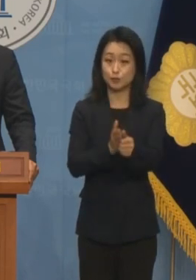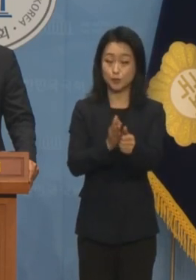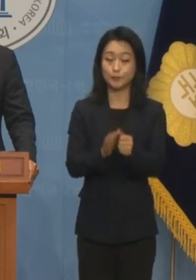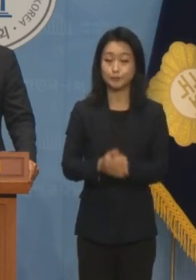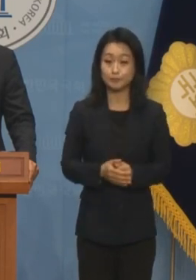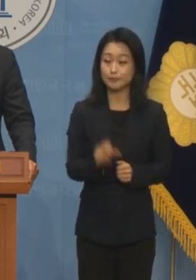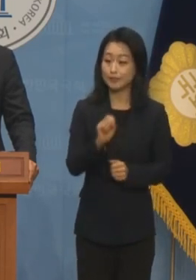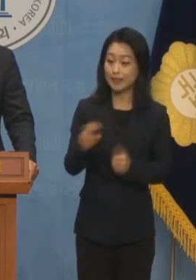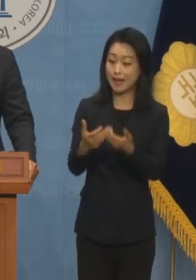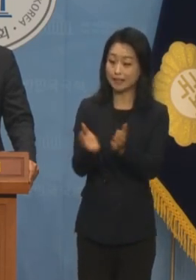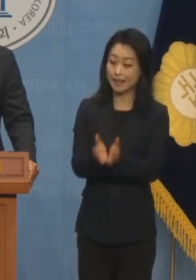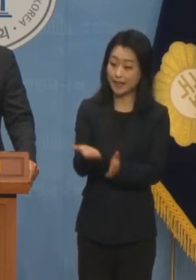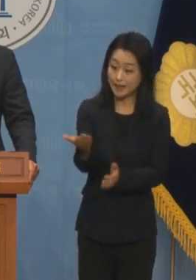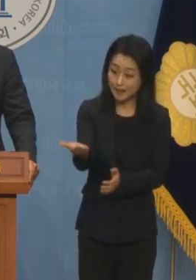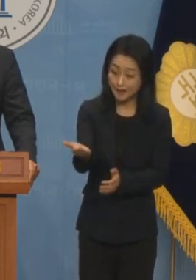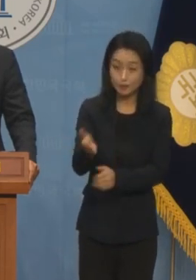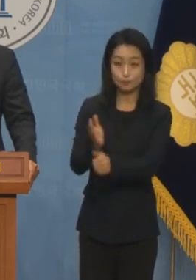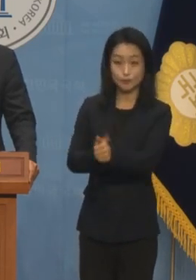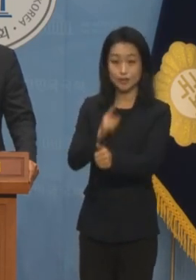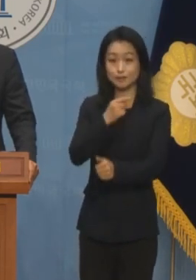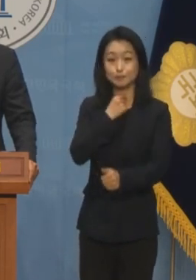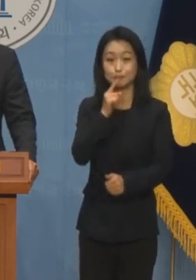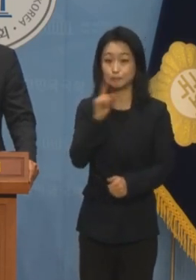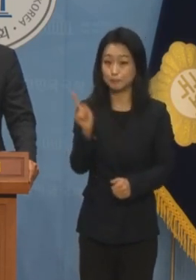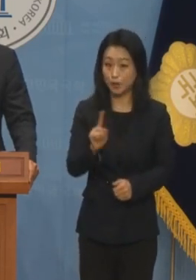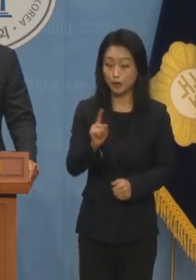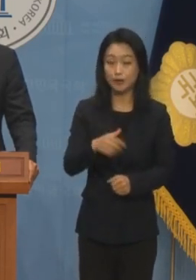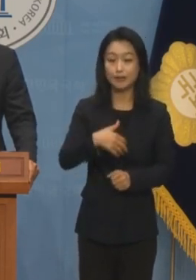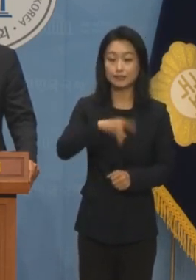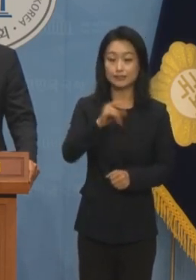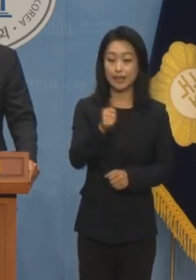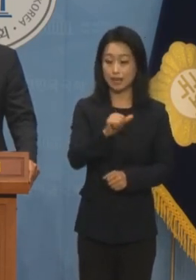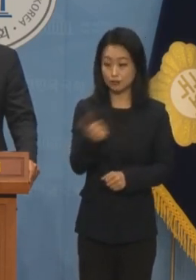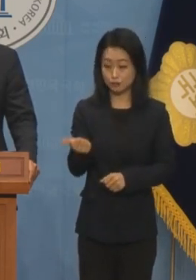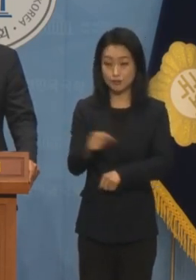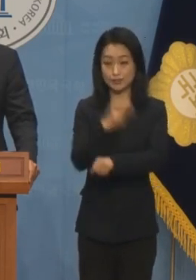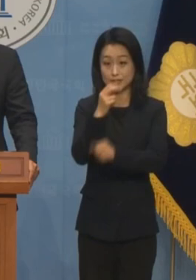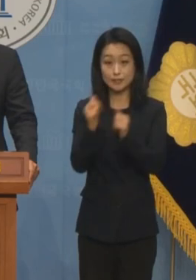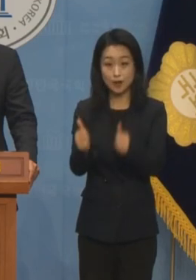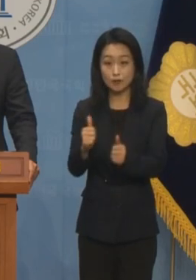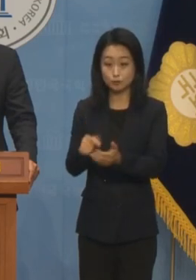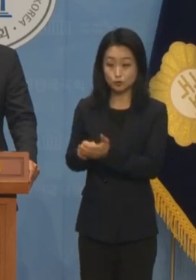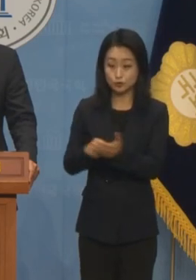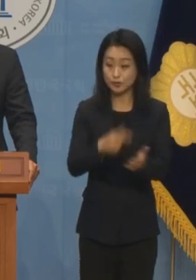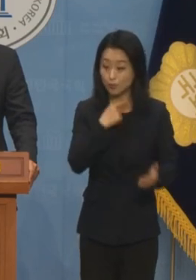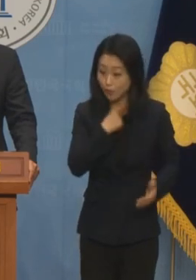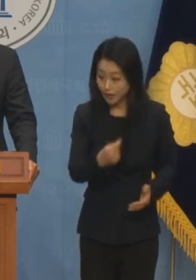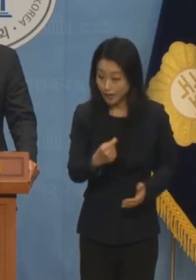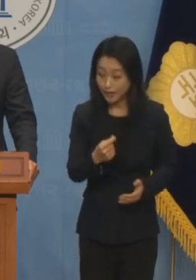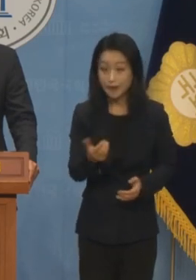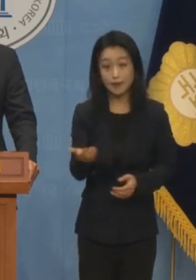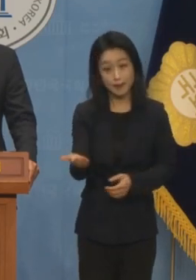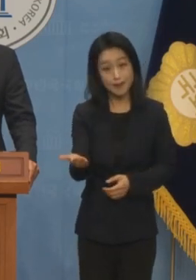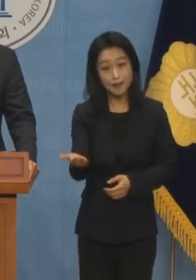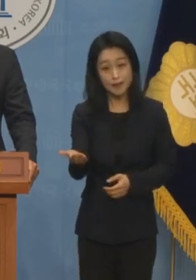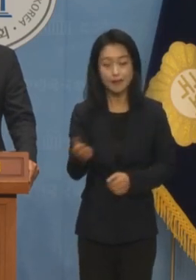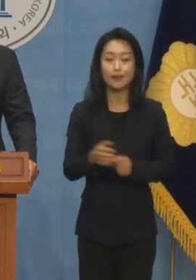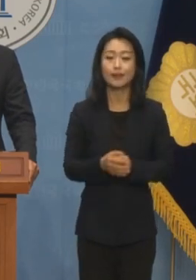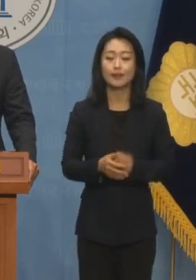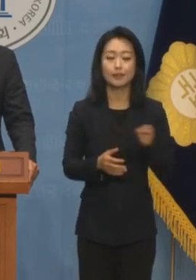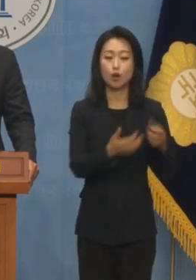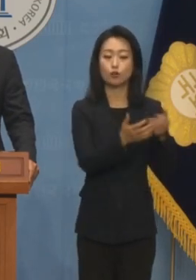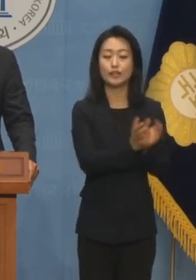야당 의원들에게도 호소합니다. 최해병 특검의 추진을 진심으로 원한다면